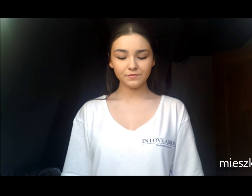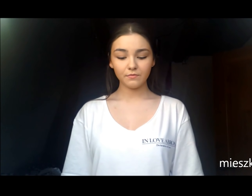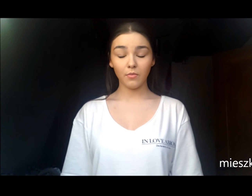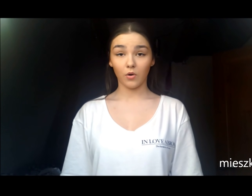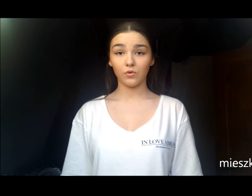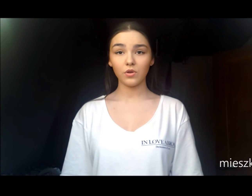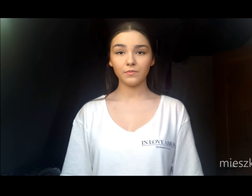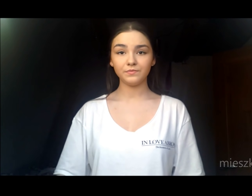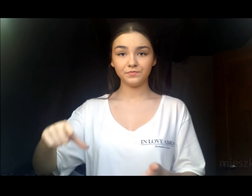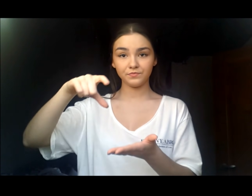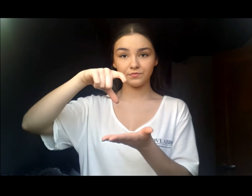Pokój.